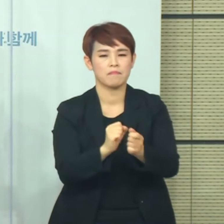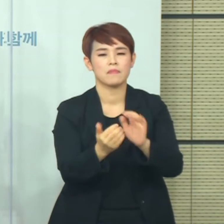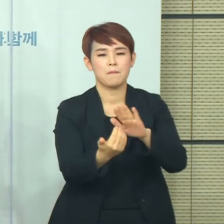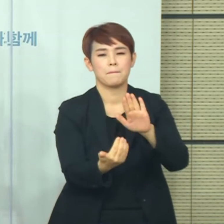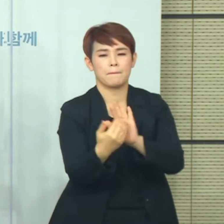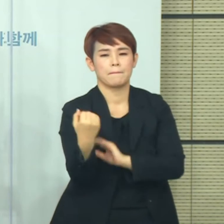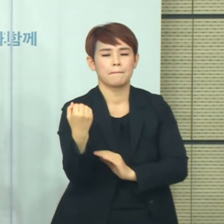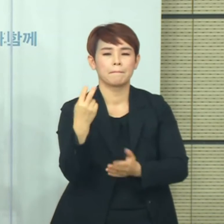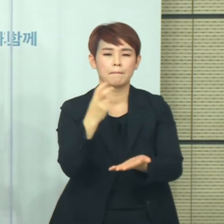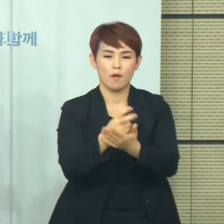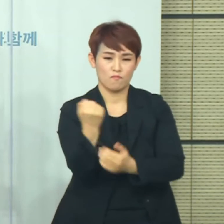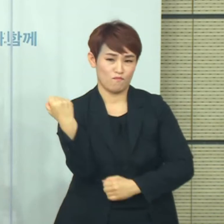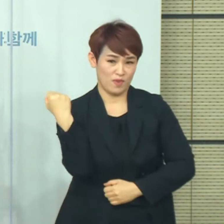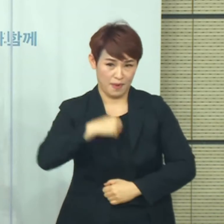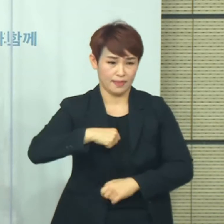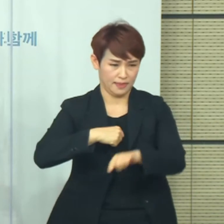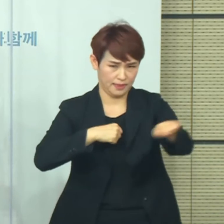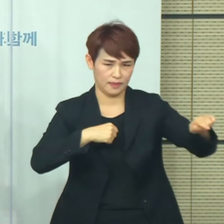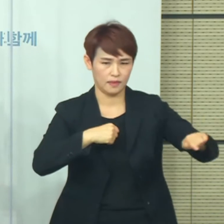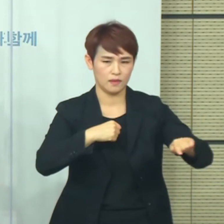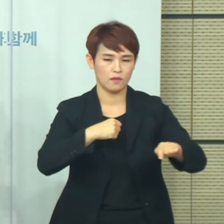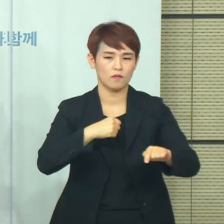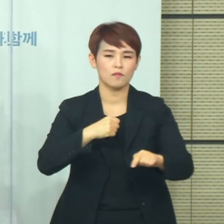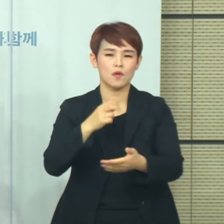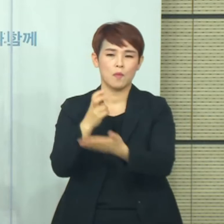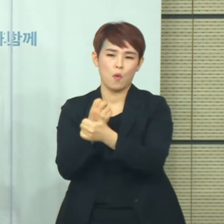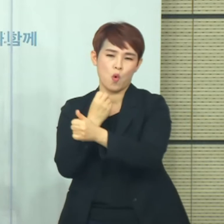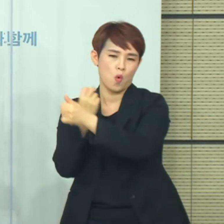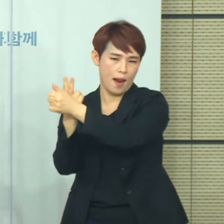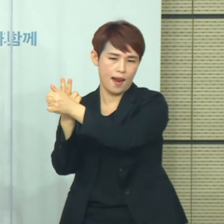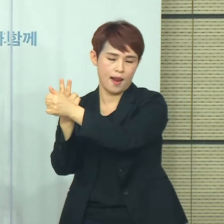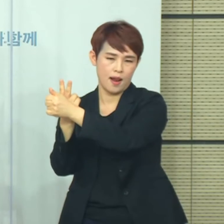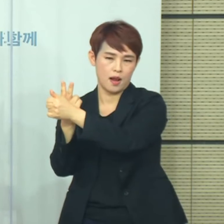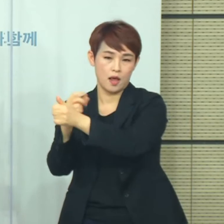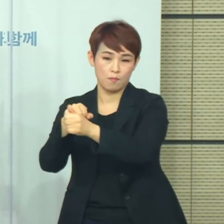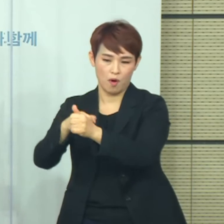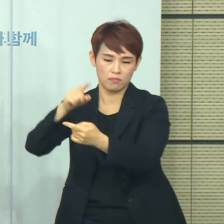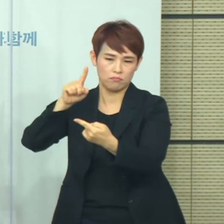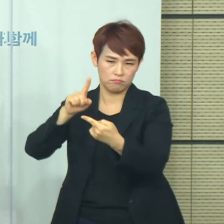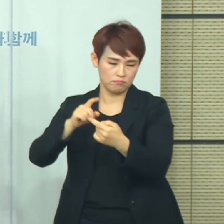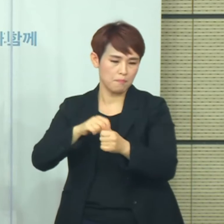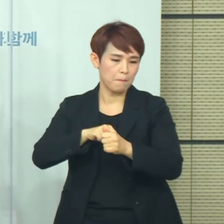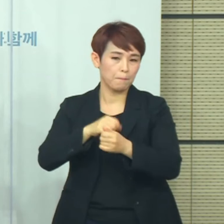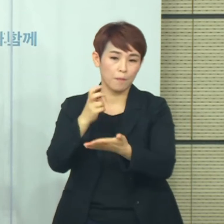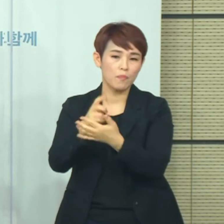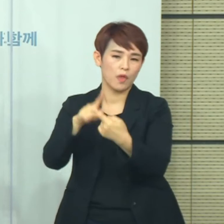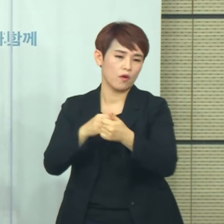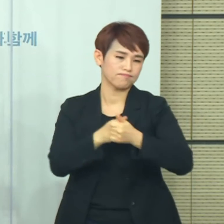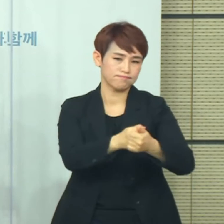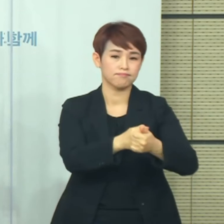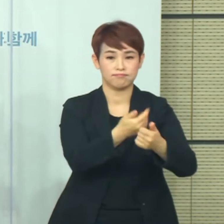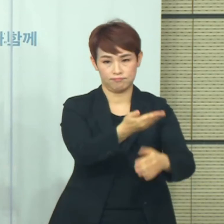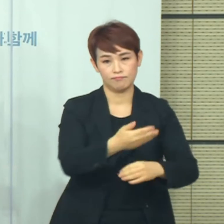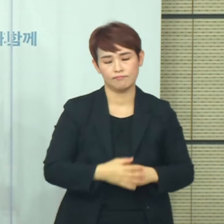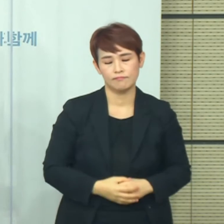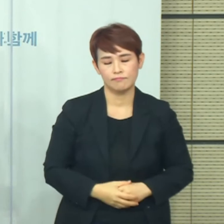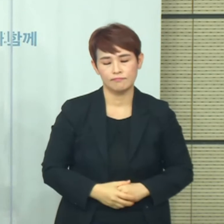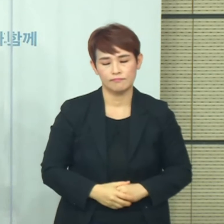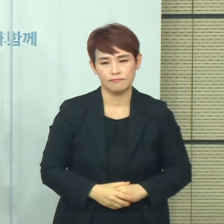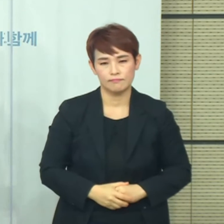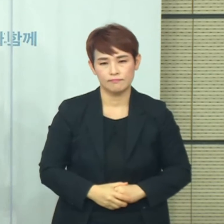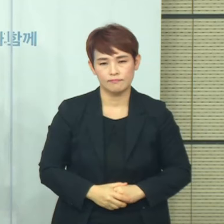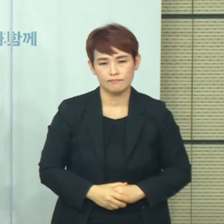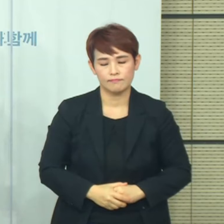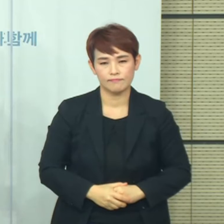명령 위반으로 고발하는 등 법과 원칙에 따라 신속하고 엄정하게 대응할 것입니다.